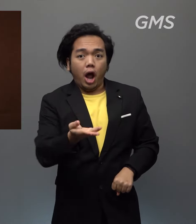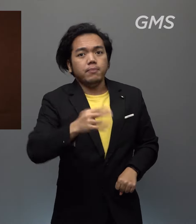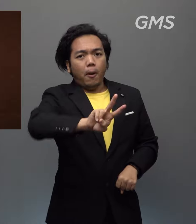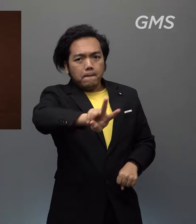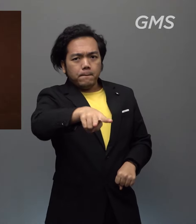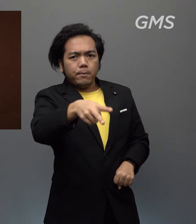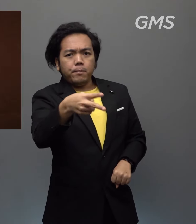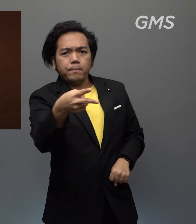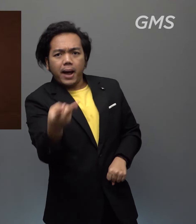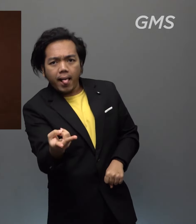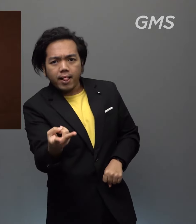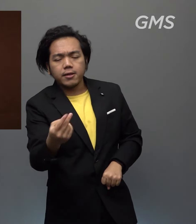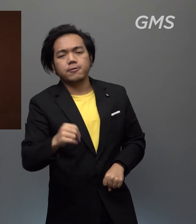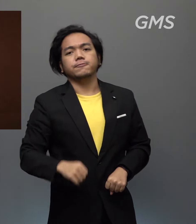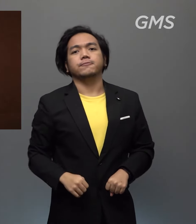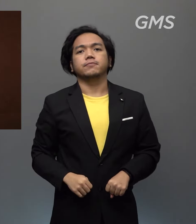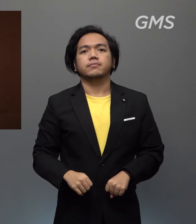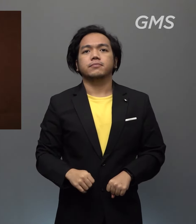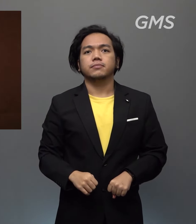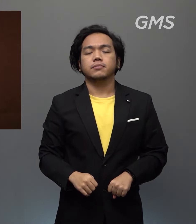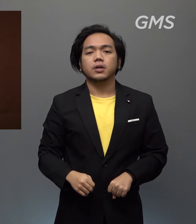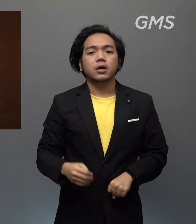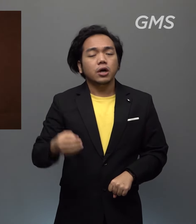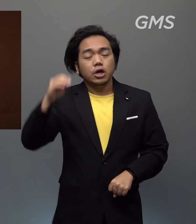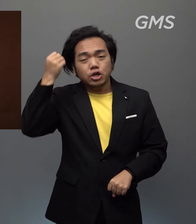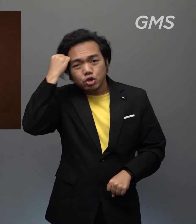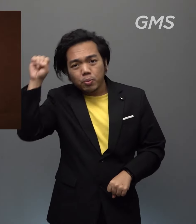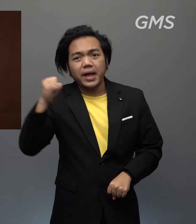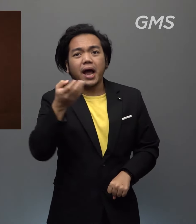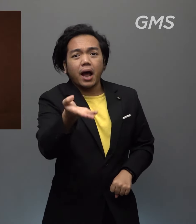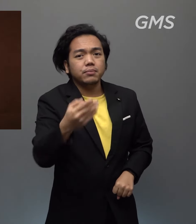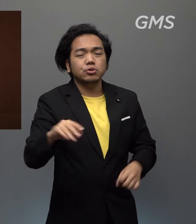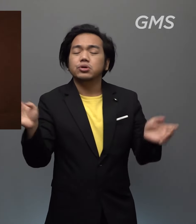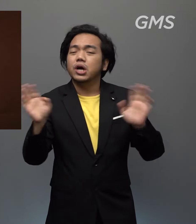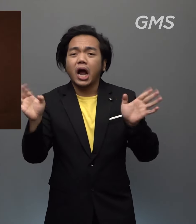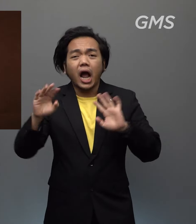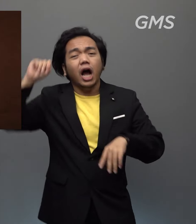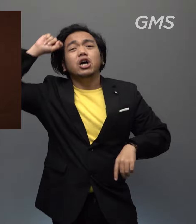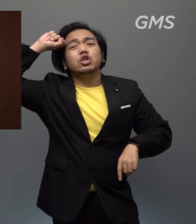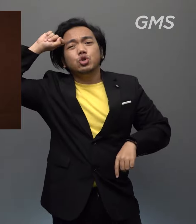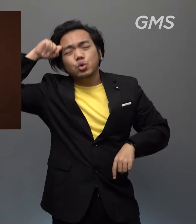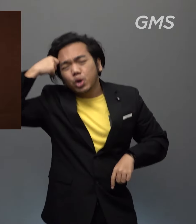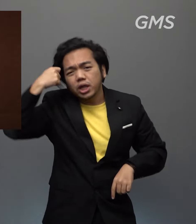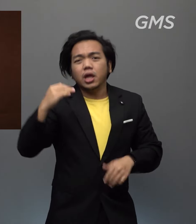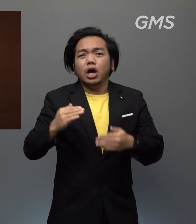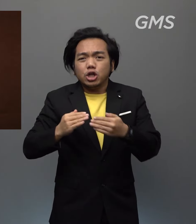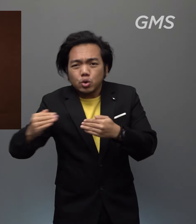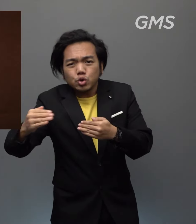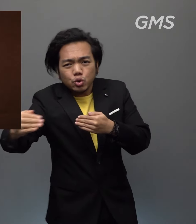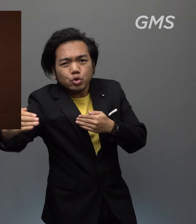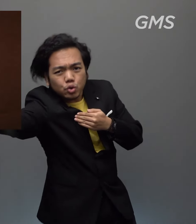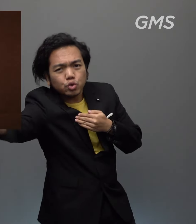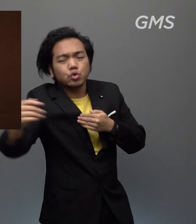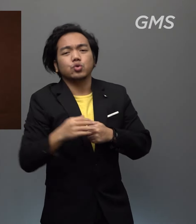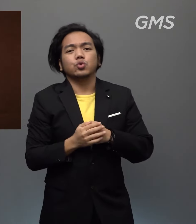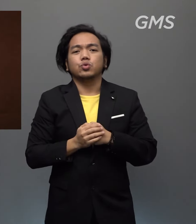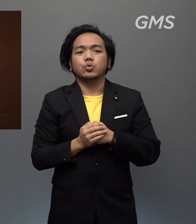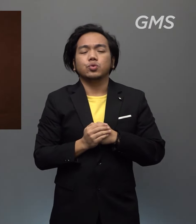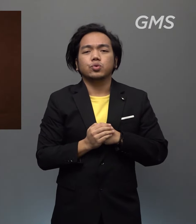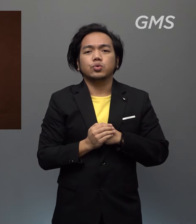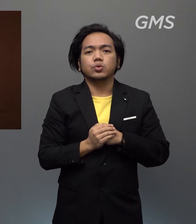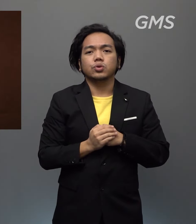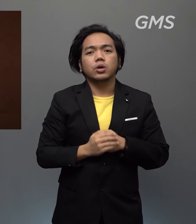tidak ada di dalam keterpurukan yang berlarut dan berlanjut. Izinkan Tuhan memanggilmu